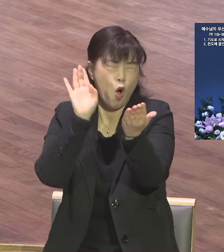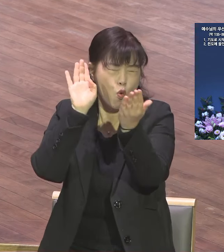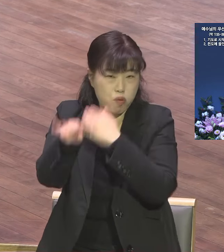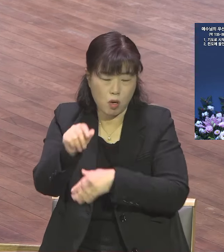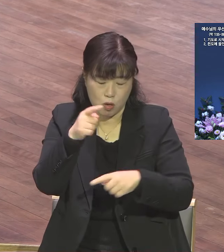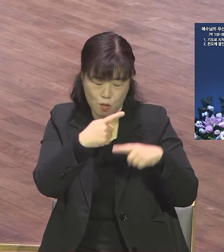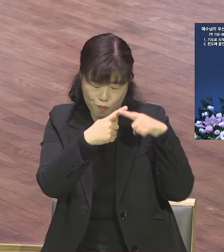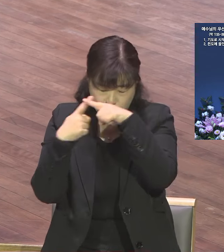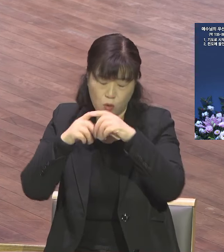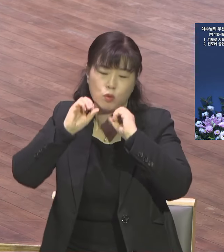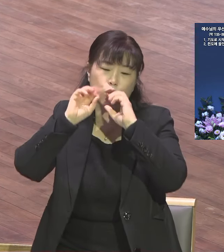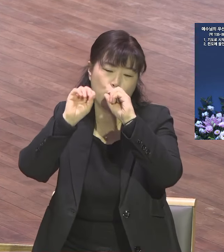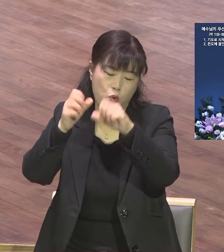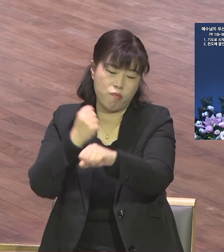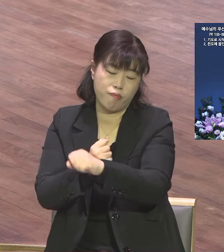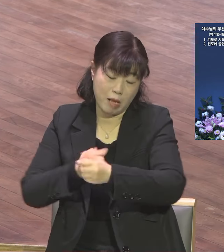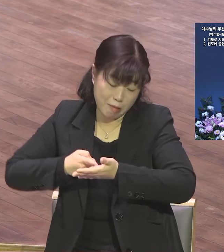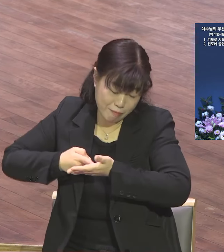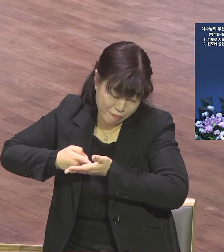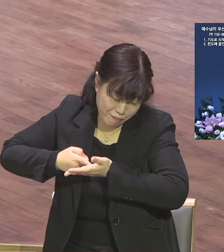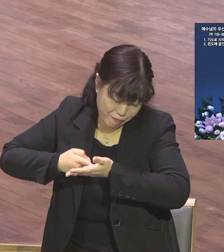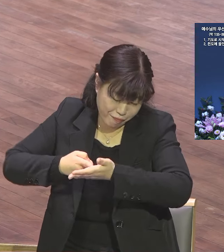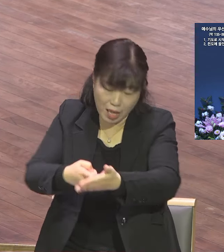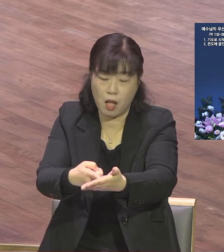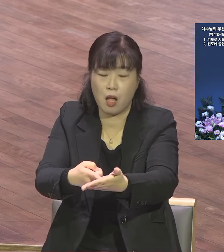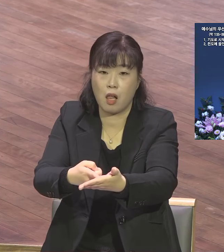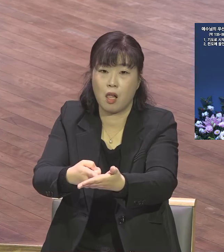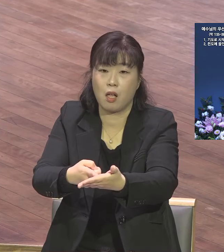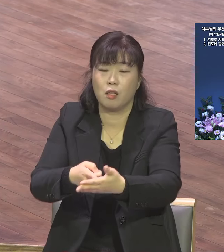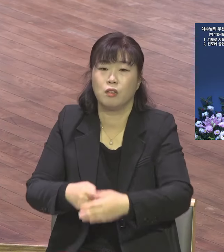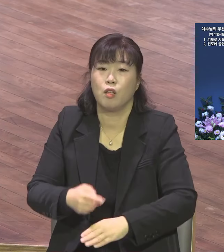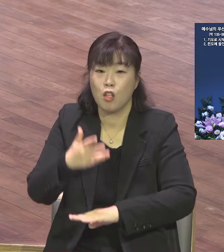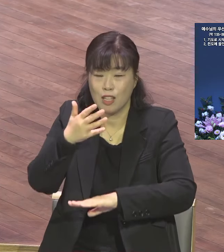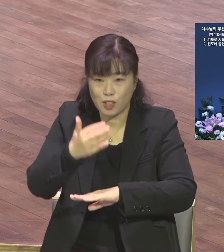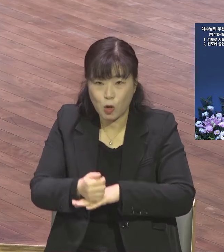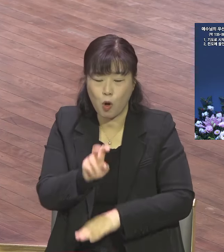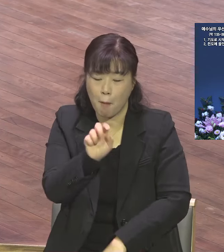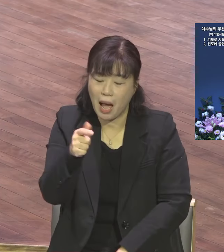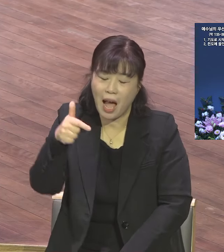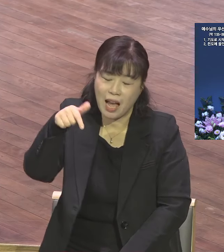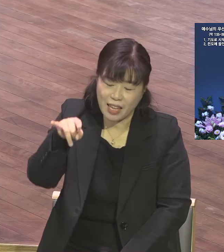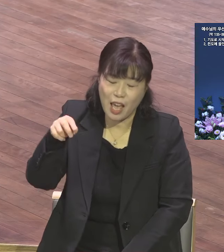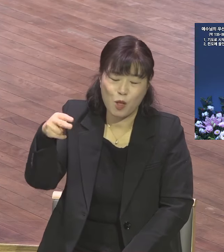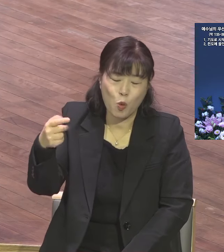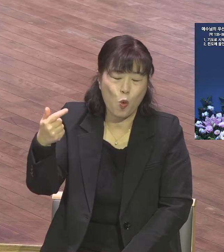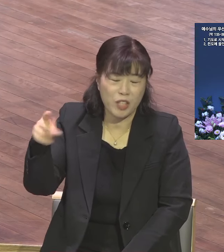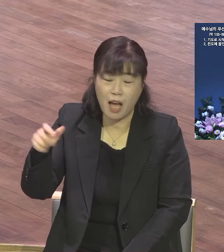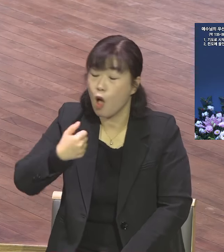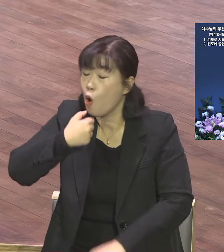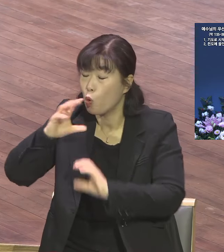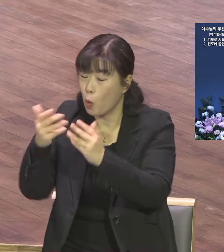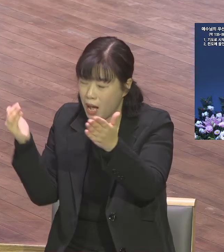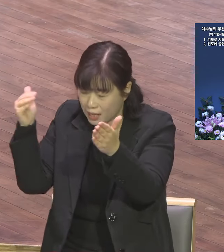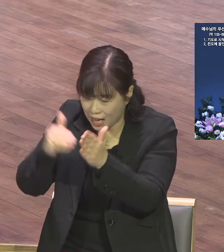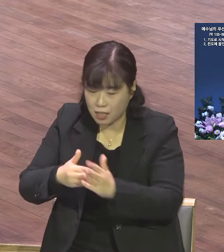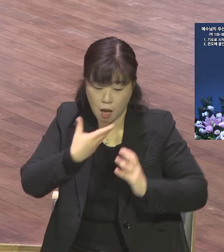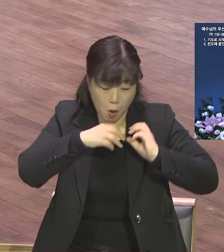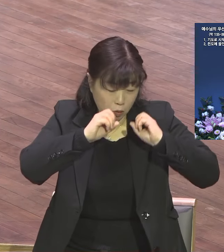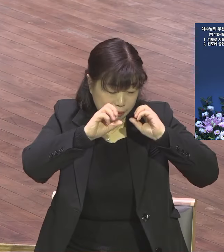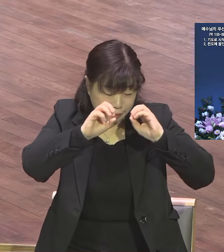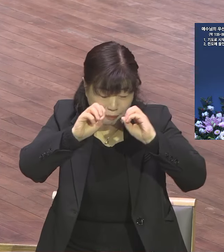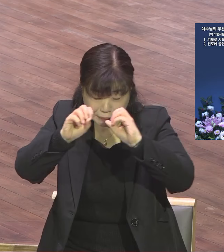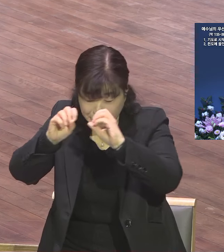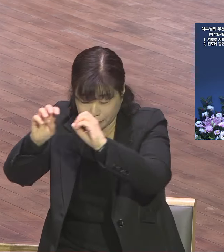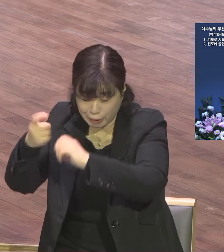하나님의 은혜의 복음을 증언한 이라는 자기 생명조차도 조금 더 귀한 것을 여기지 아니하노라.